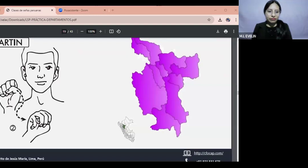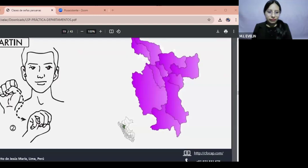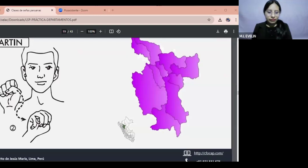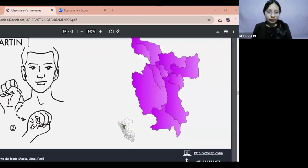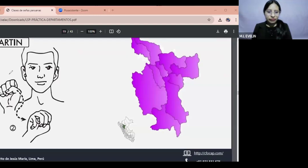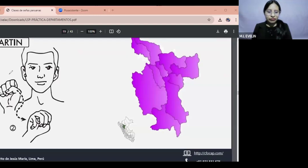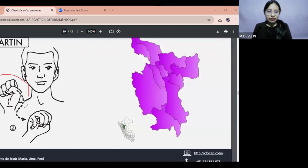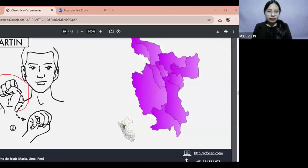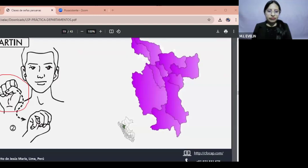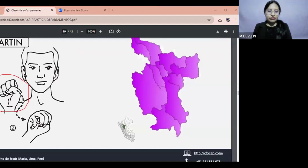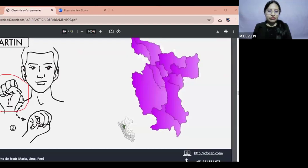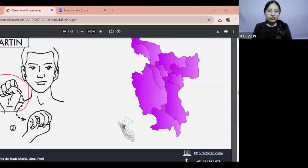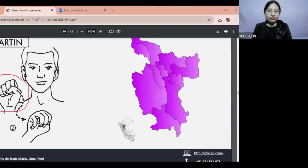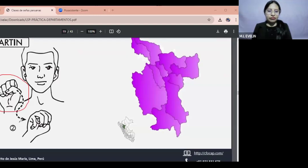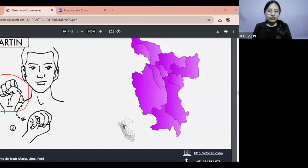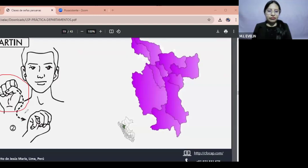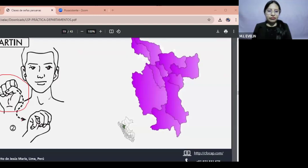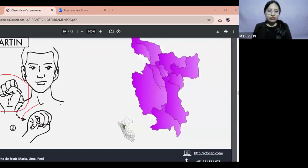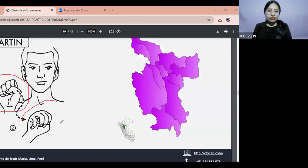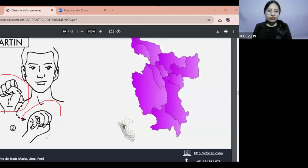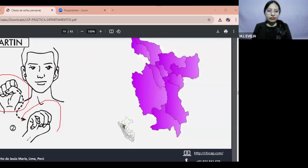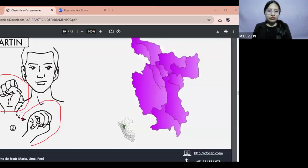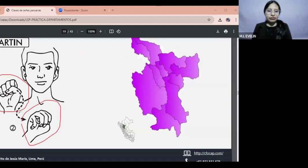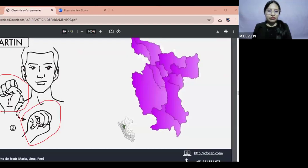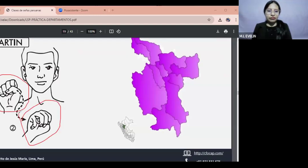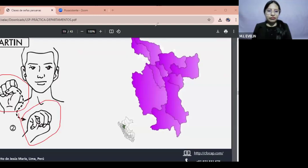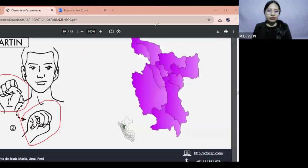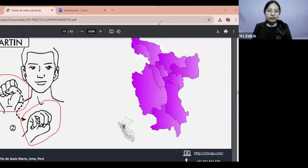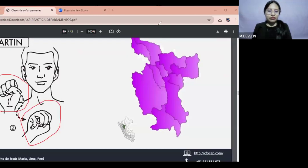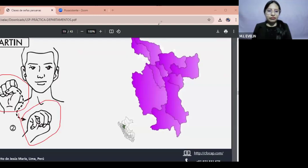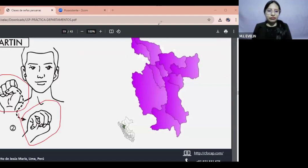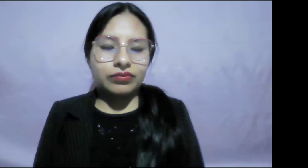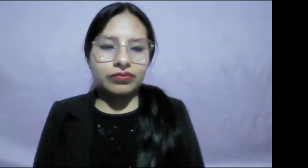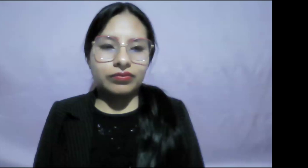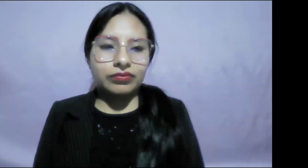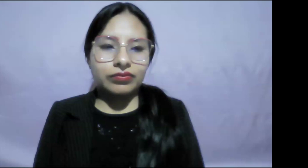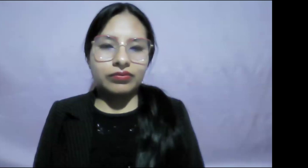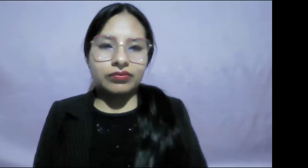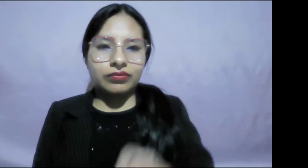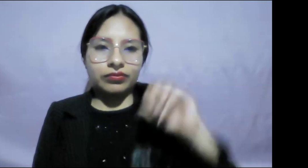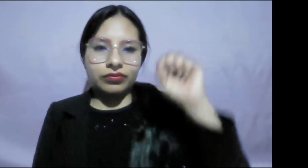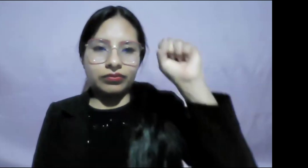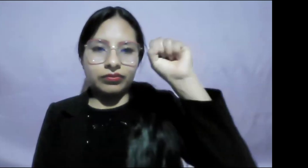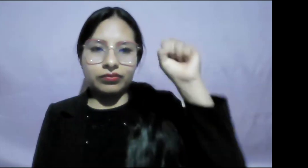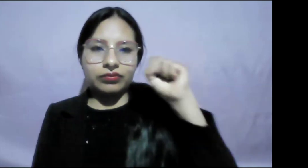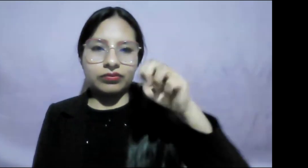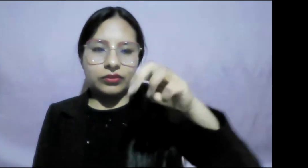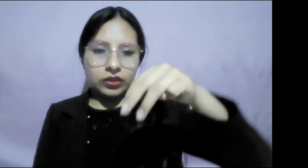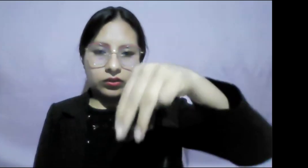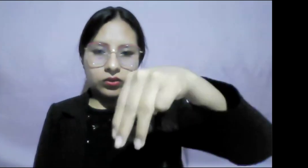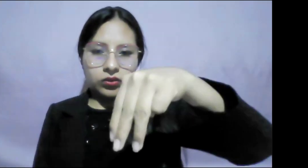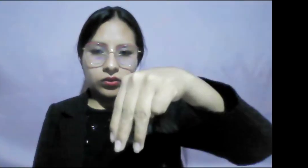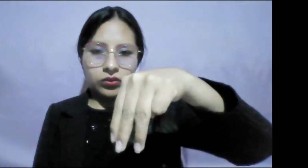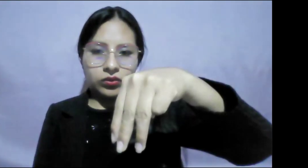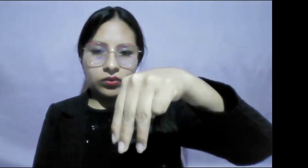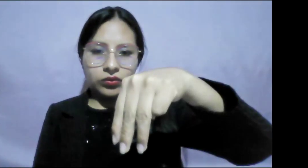está Miren la s y luego configuran la m